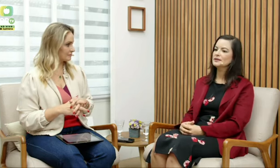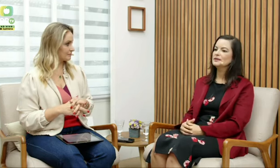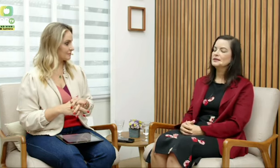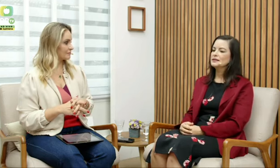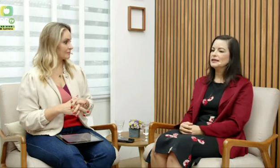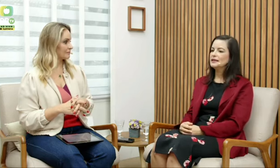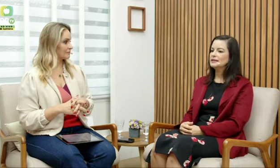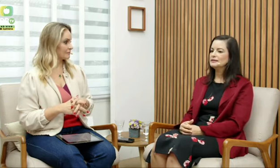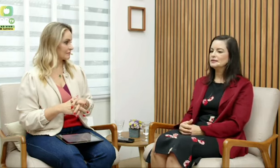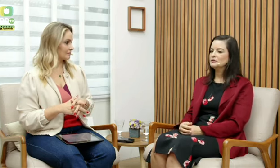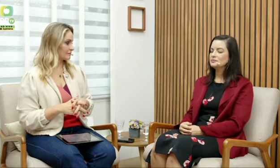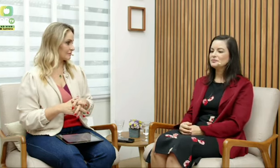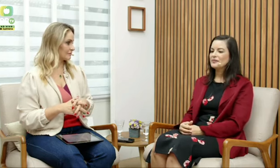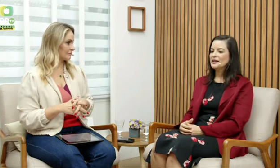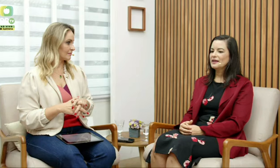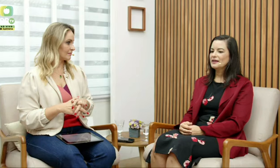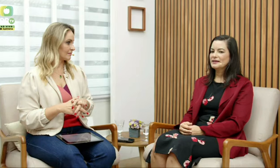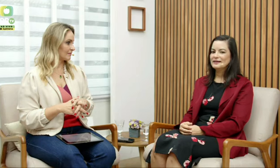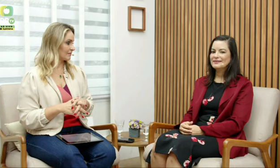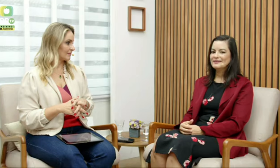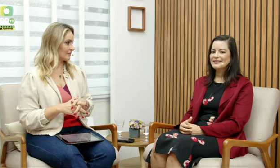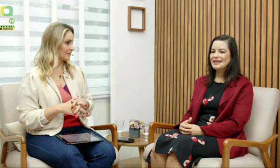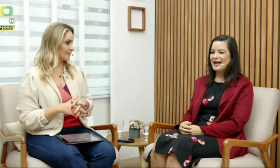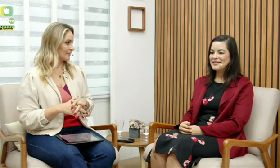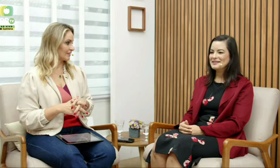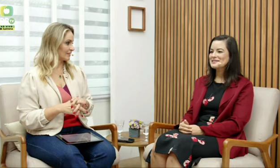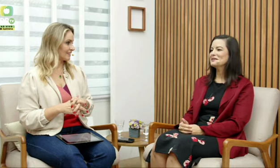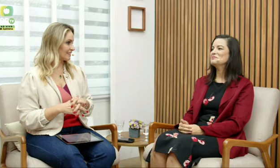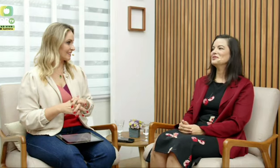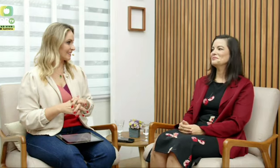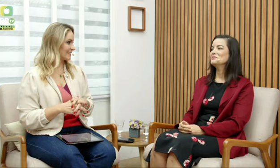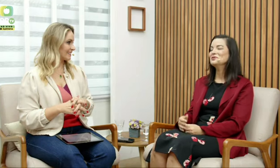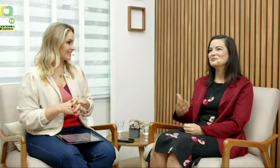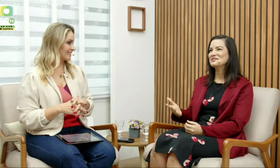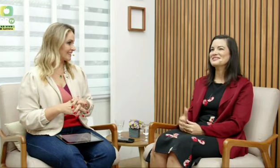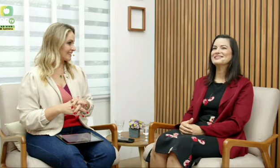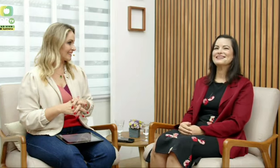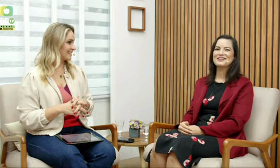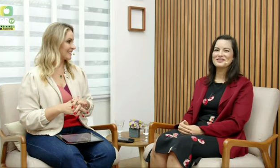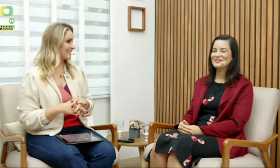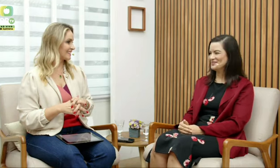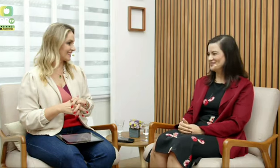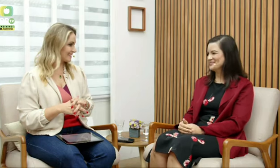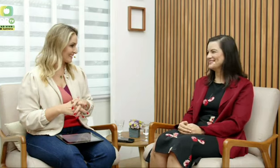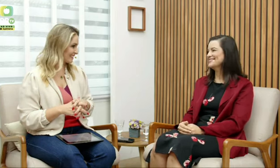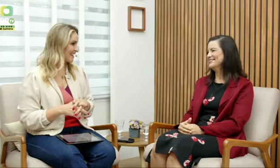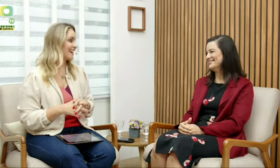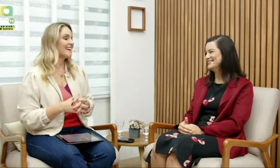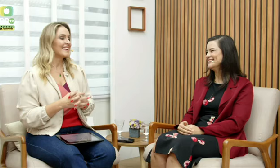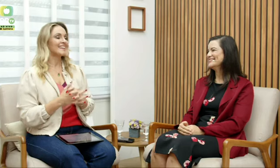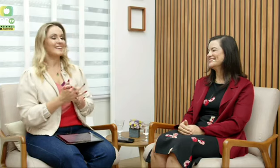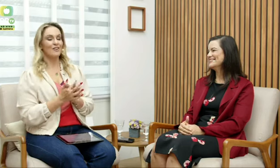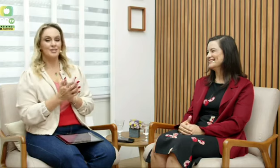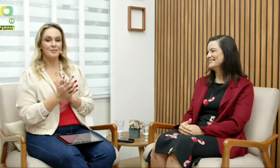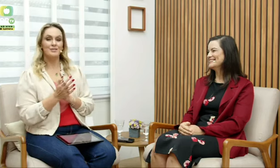língua, né? Então, a criança tem muito mais facilidade do que um adulto. Que ótimo,